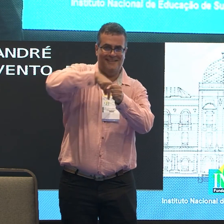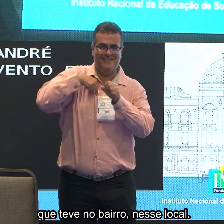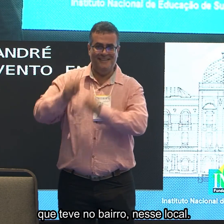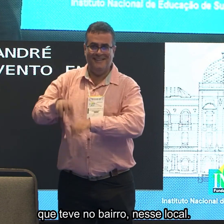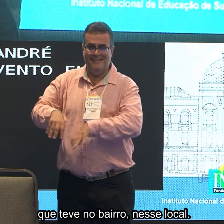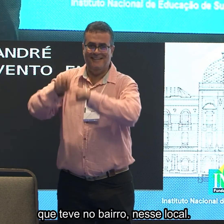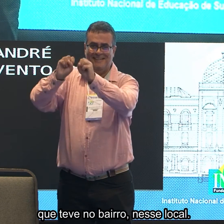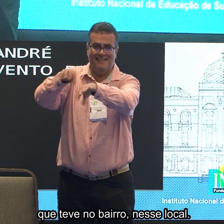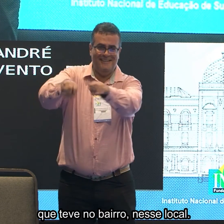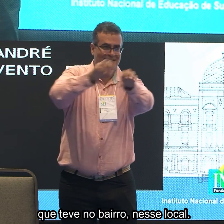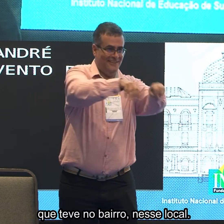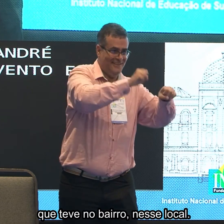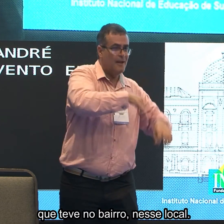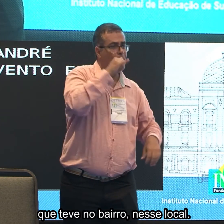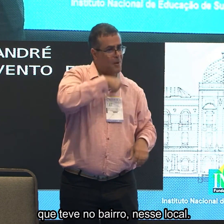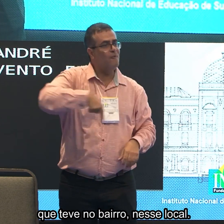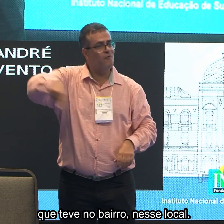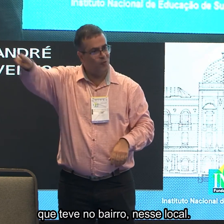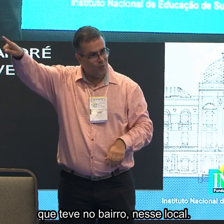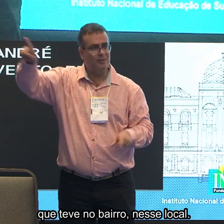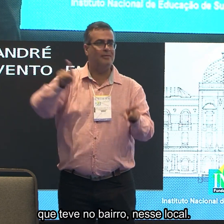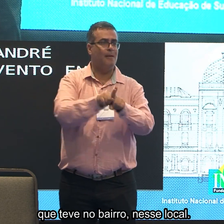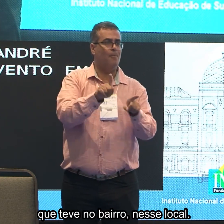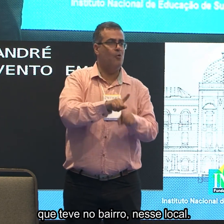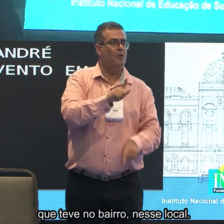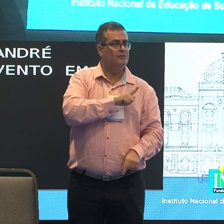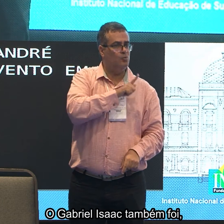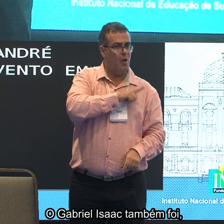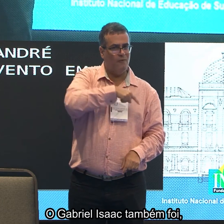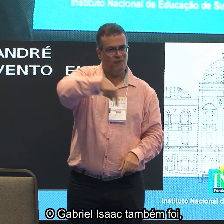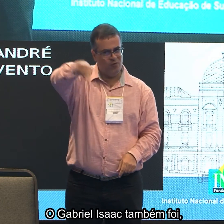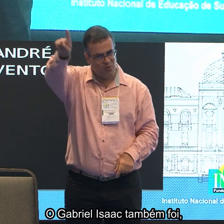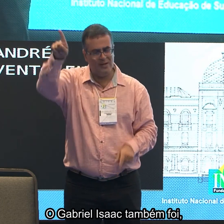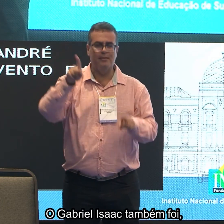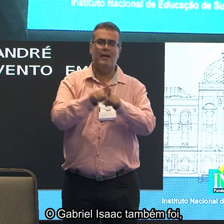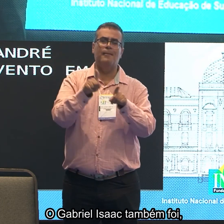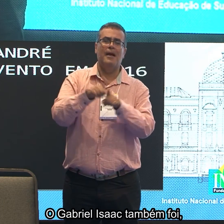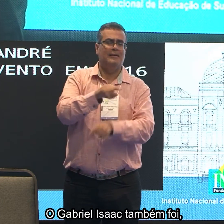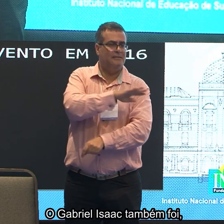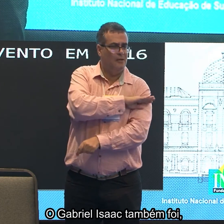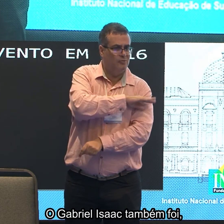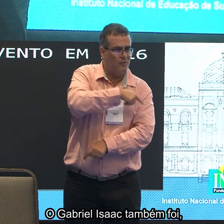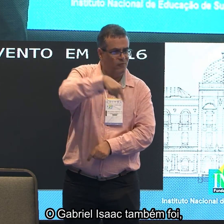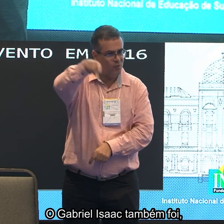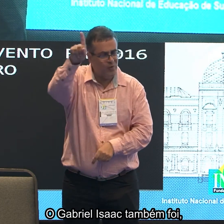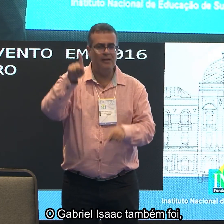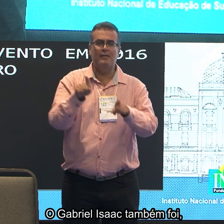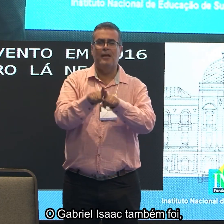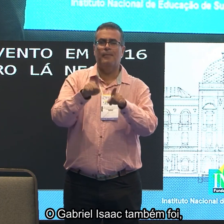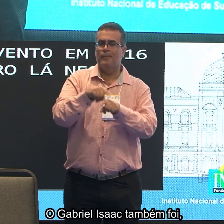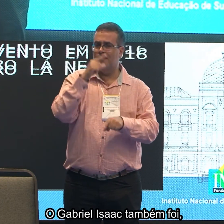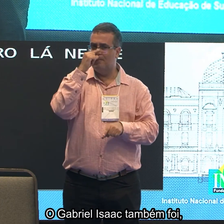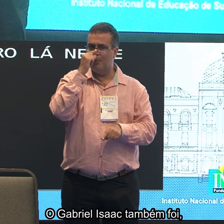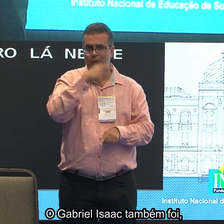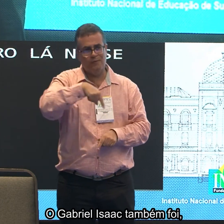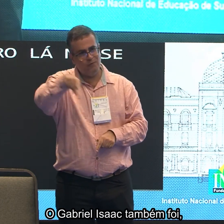e teve no bairro, lá nesse local, e ele foi lá participar. O Gabriel Isaac também